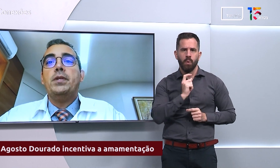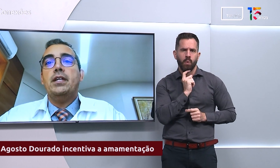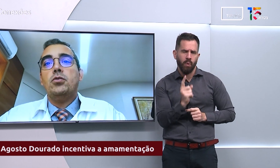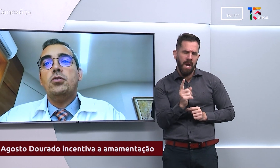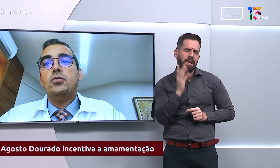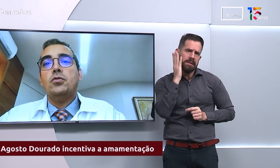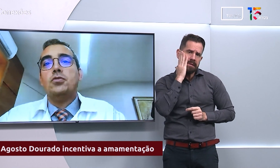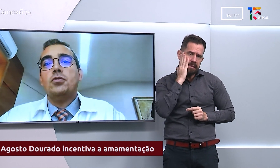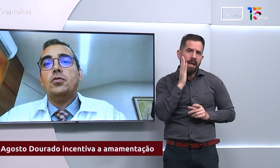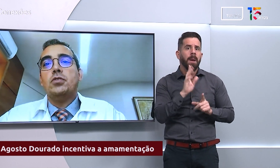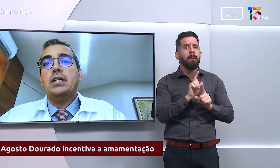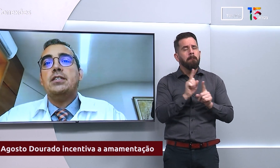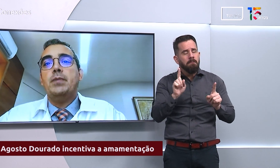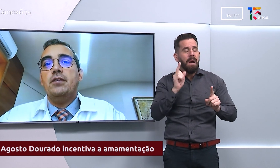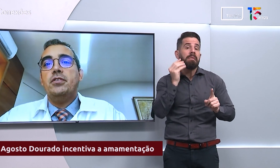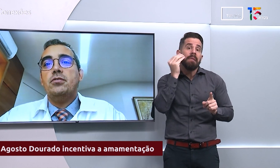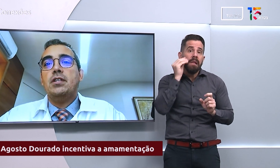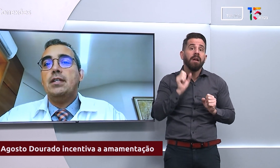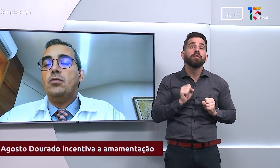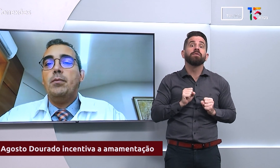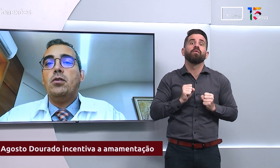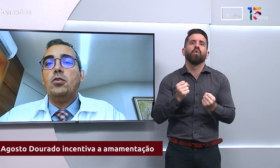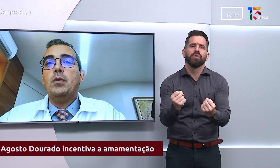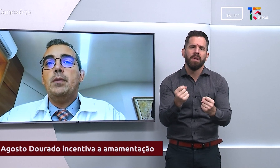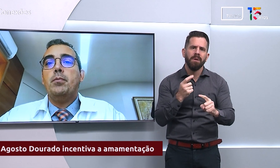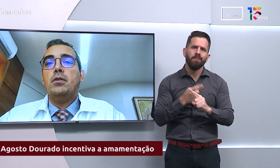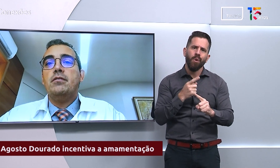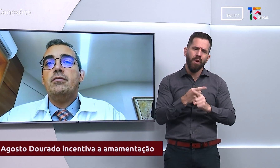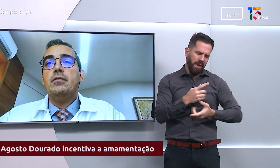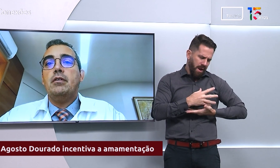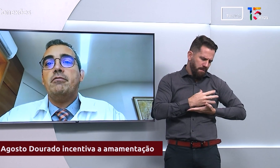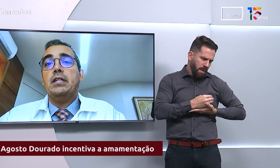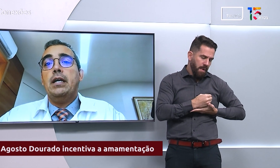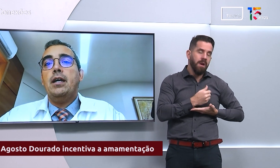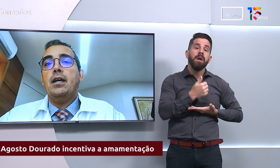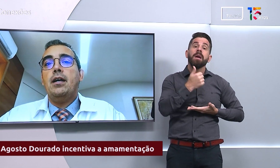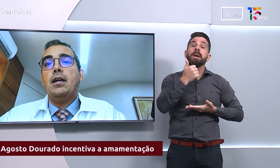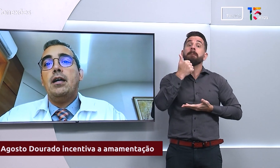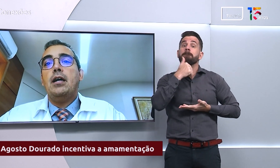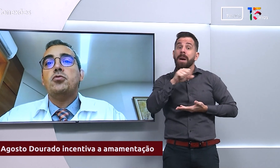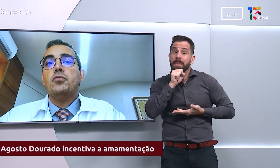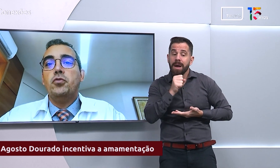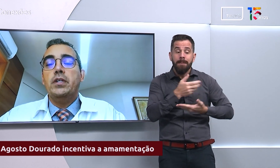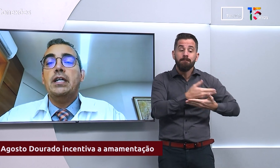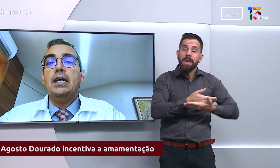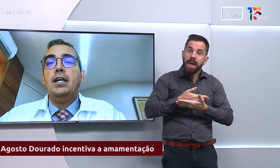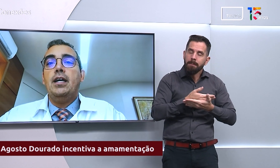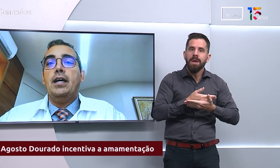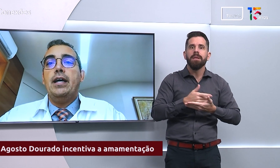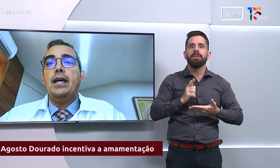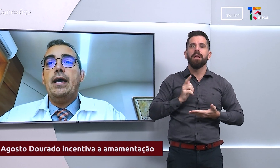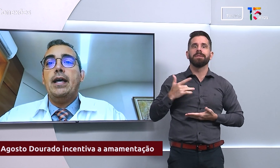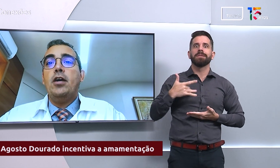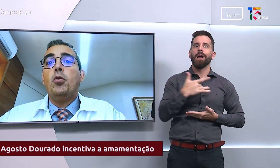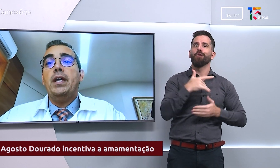para obter todos os grandes benefícios que tanto a mãe quanto o bebê podem vir a usufruir.